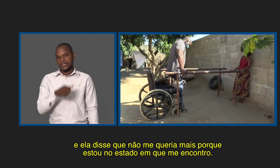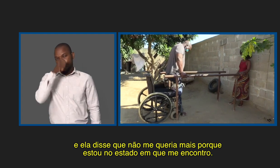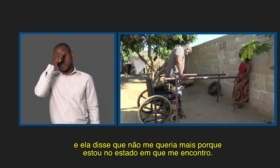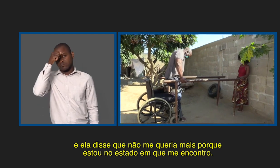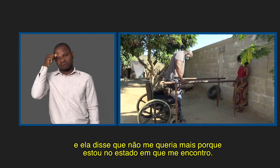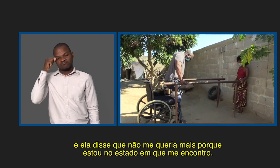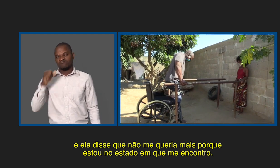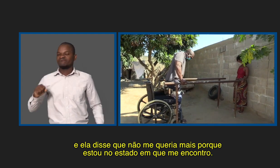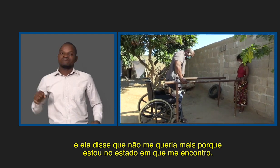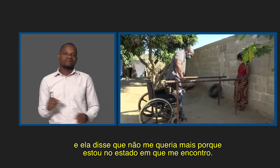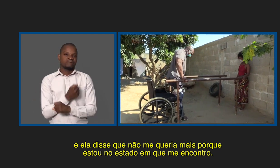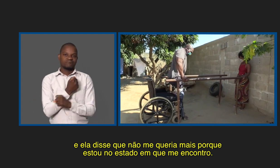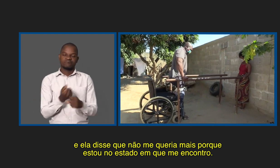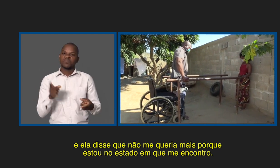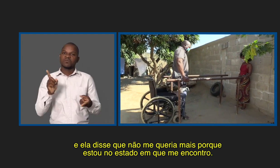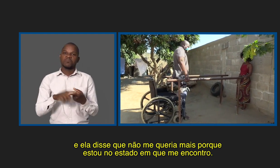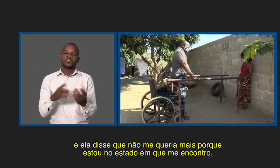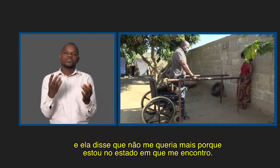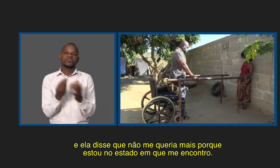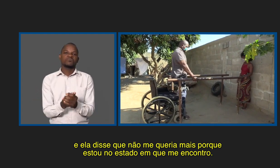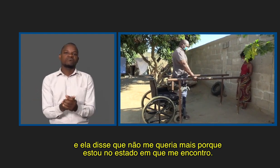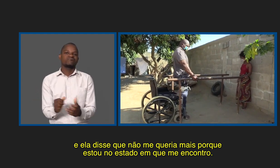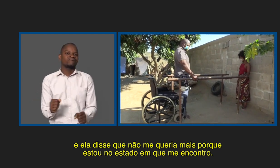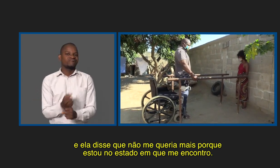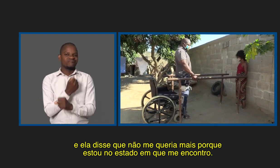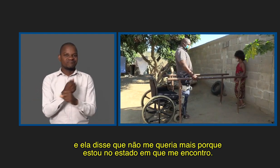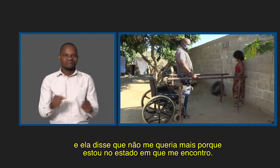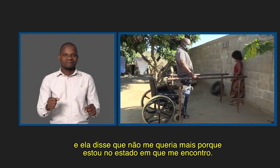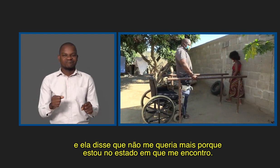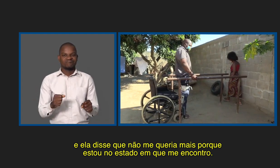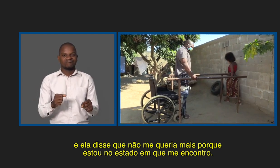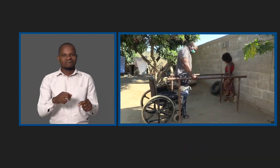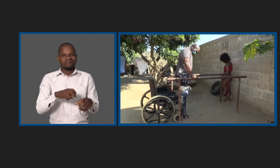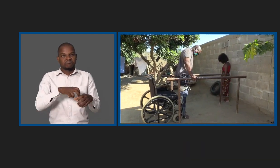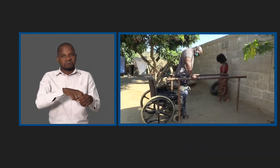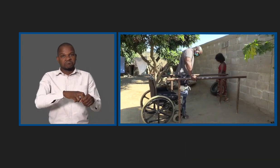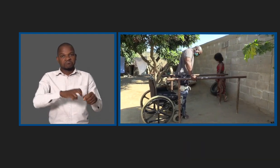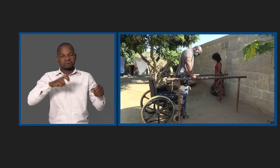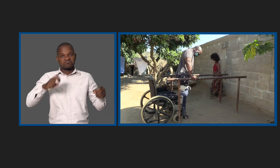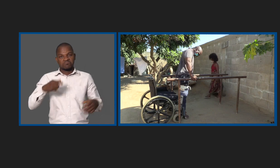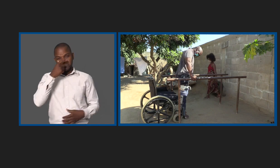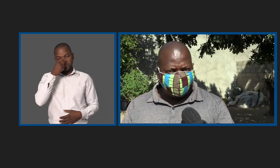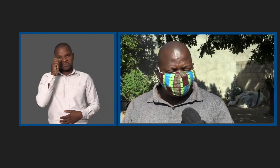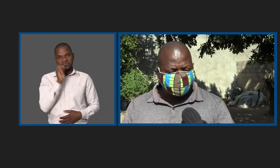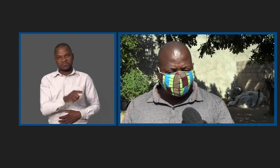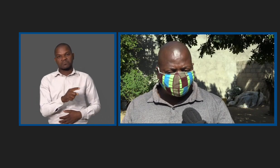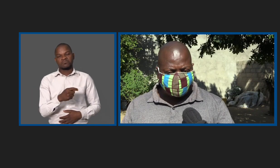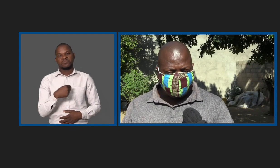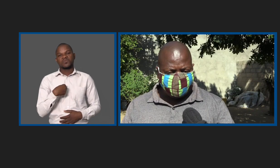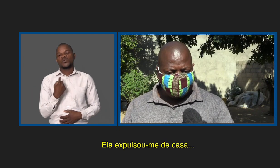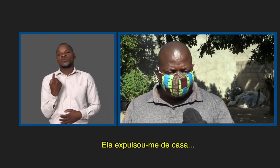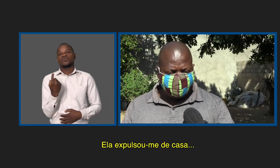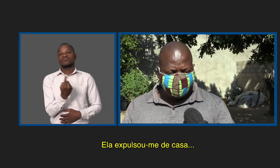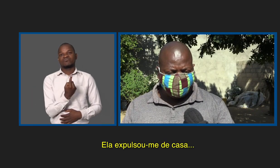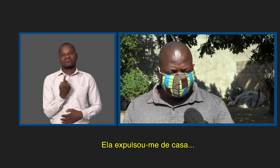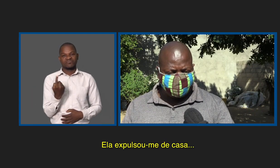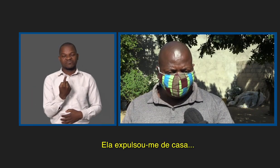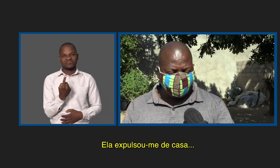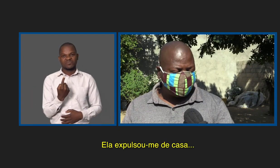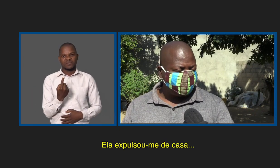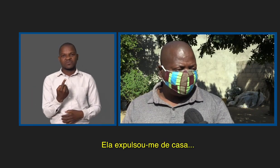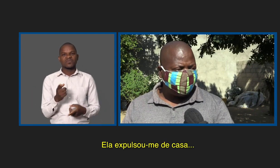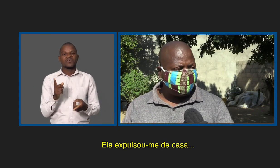não me queria porque estou desse homem desse sentido como estou. Então, ali,